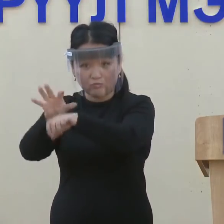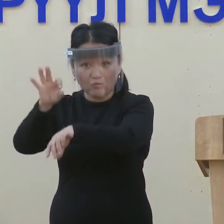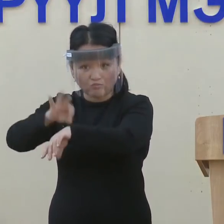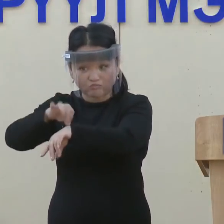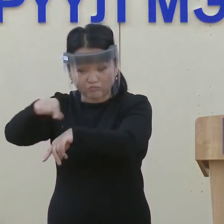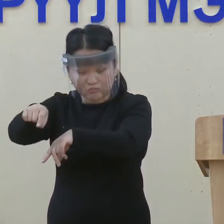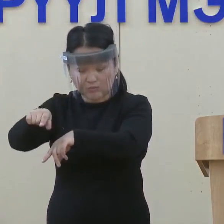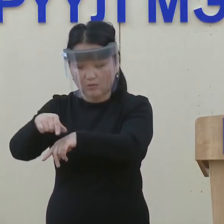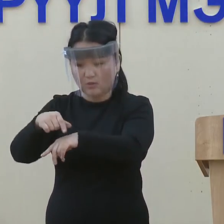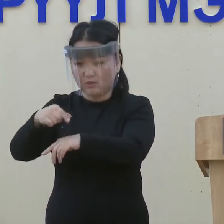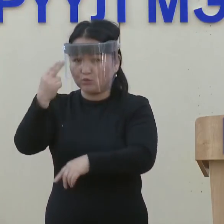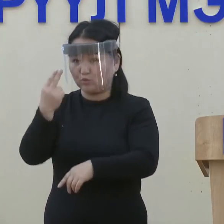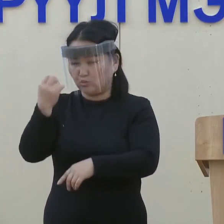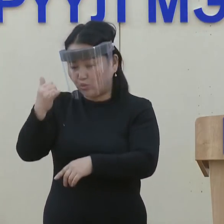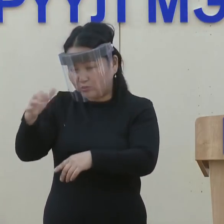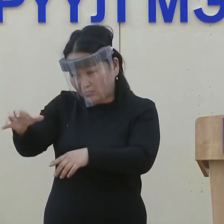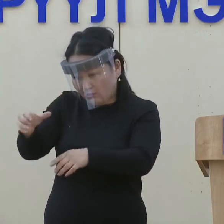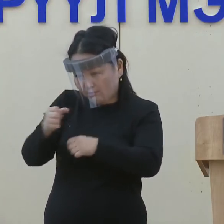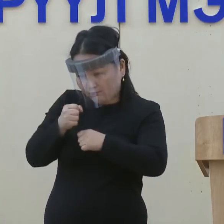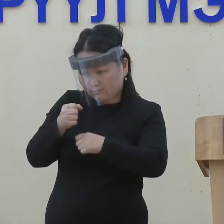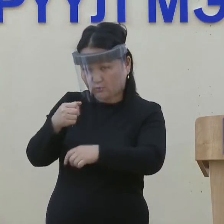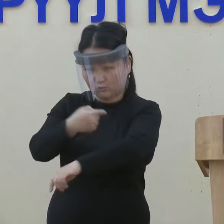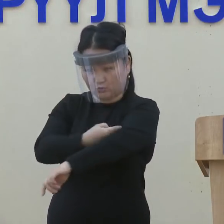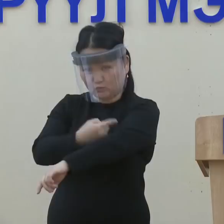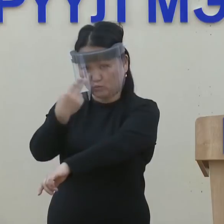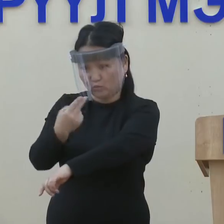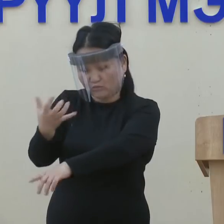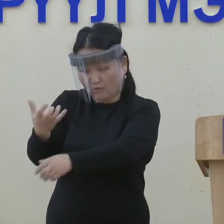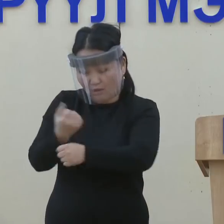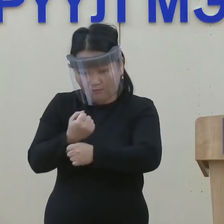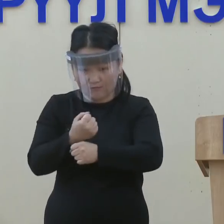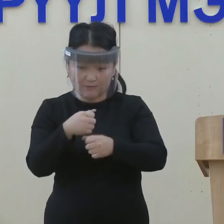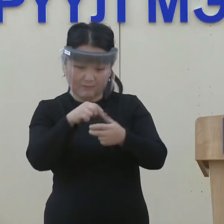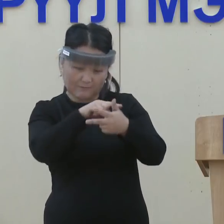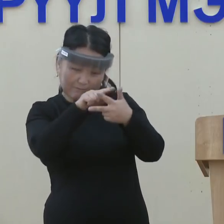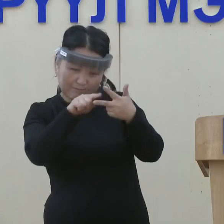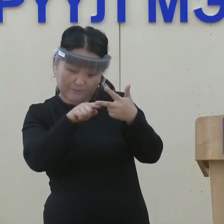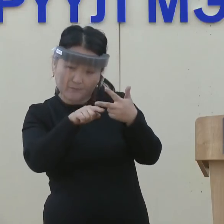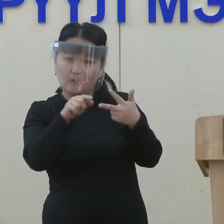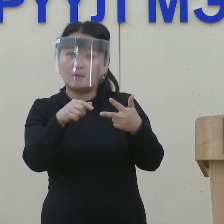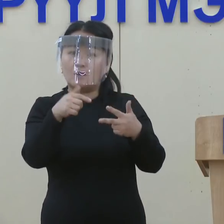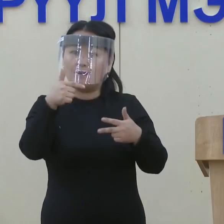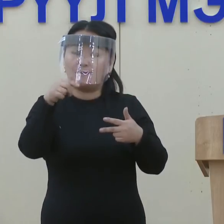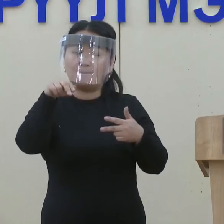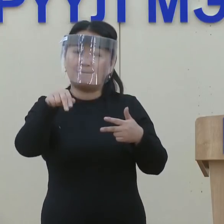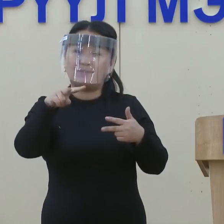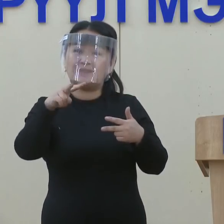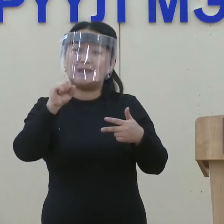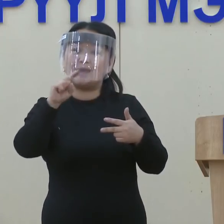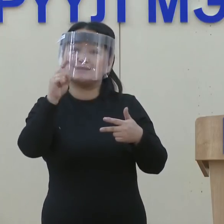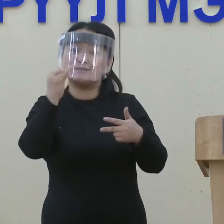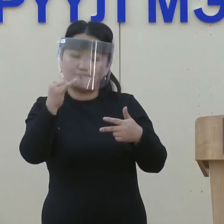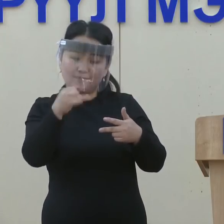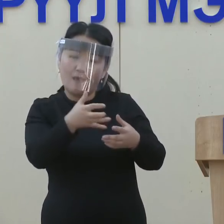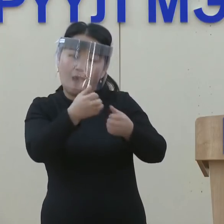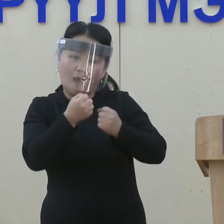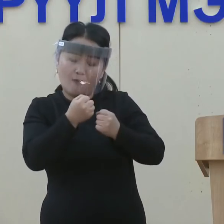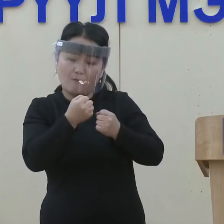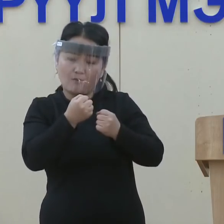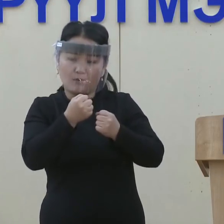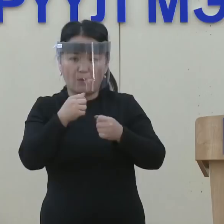хүний цуснаас плазмын одоо ялгаж 3 хүнд өвчтөнд бол эмчилгээ хийсэн байна. За энэ бол маш үр дүнтэй байсан байна. Имээс одоо